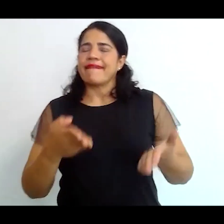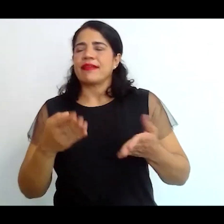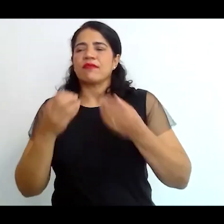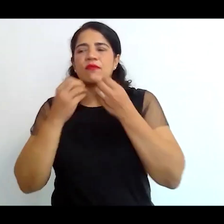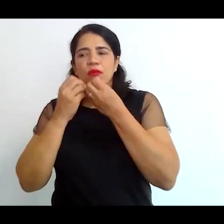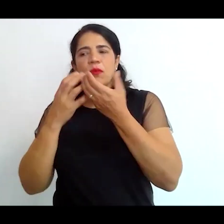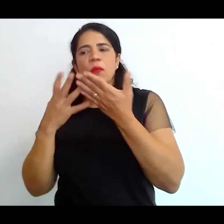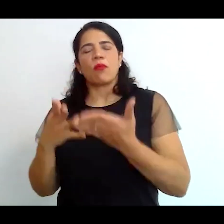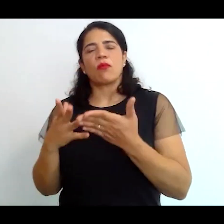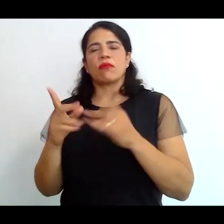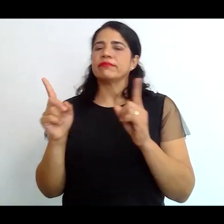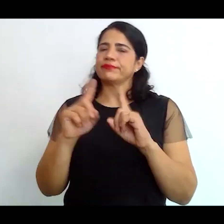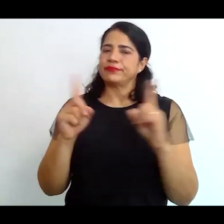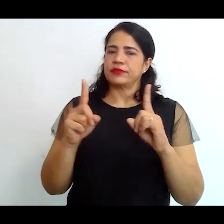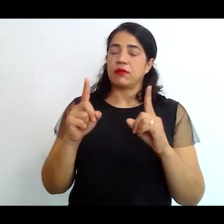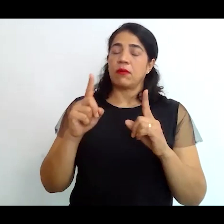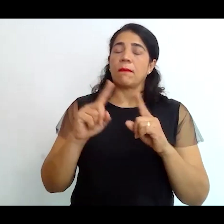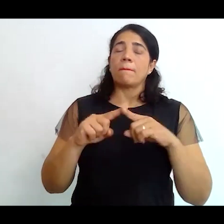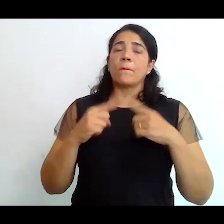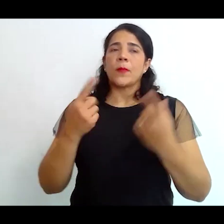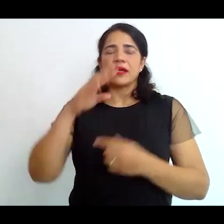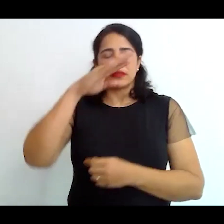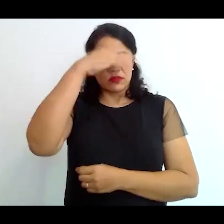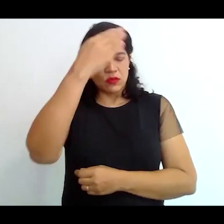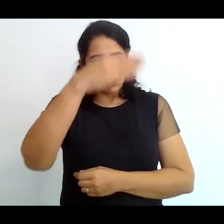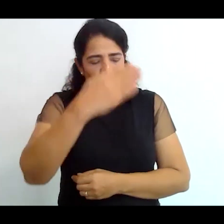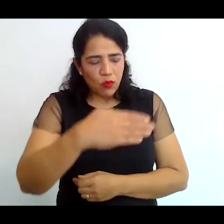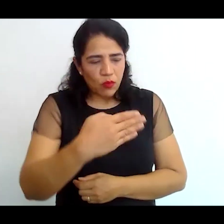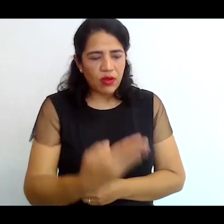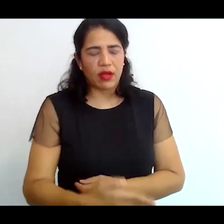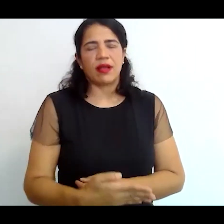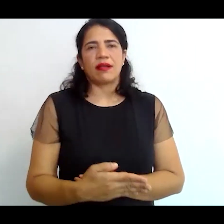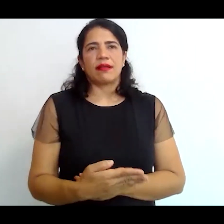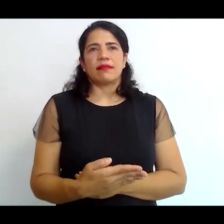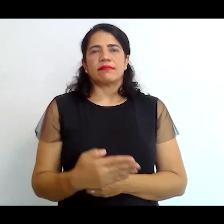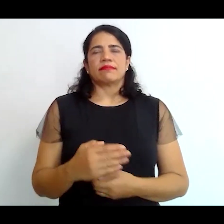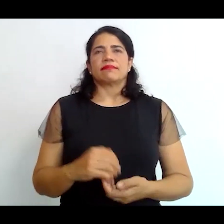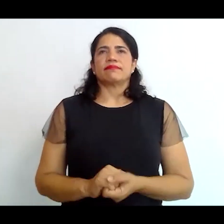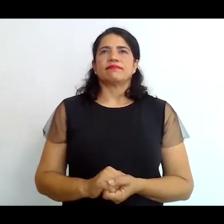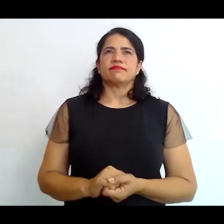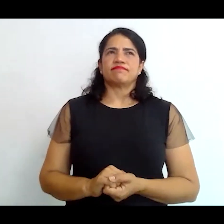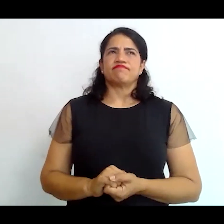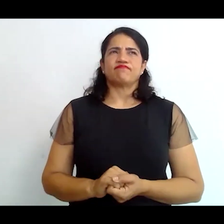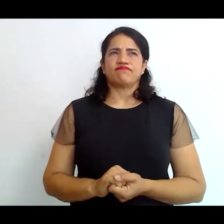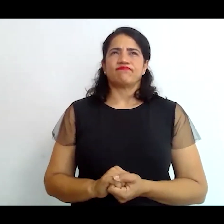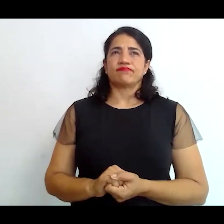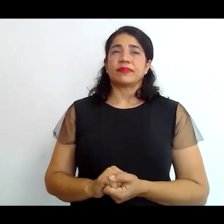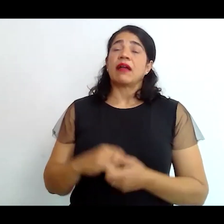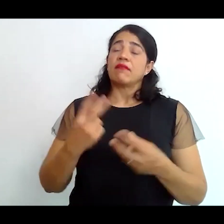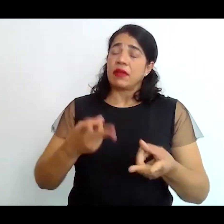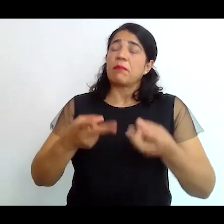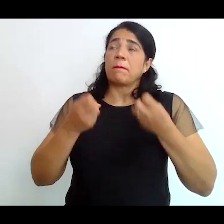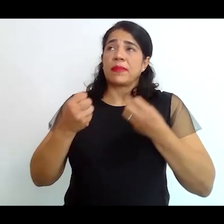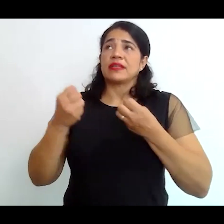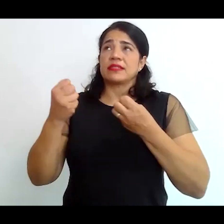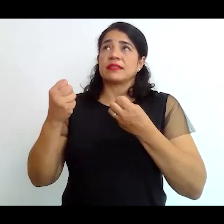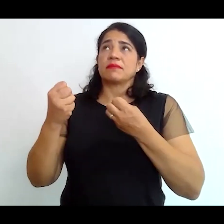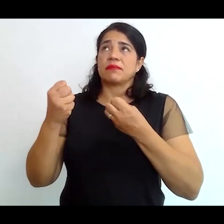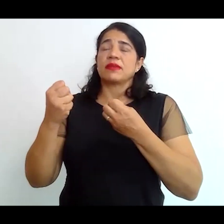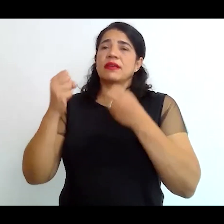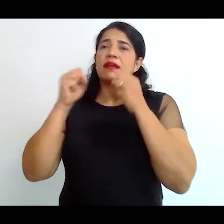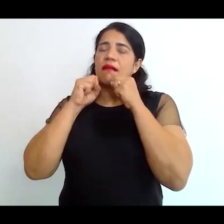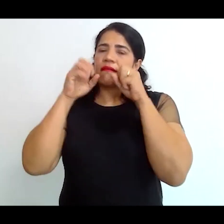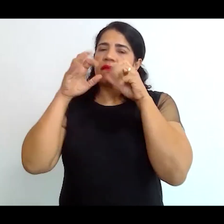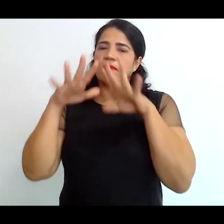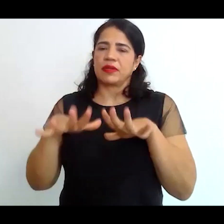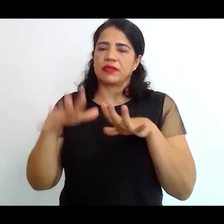incondicionalmente. Não põe em condição nisso. Honra. Vocês vão ver a bênção do Senhor. Meus pais não me trataram bem. Não importa. Se